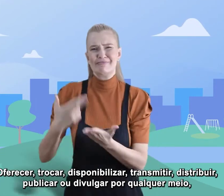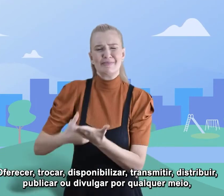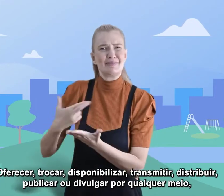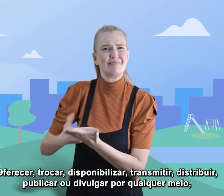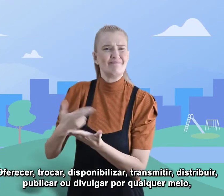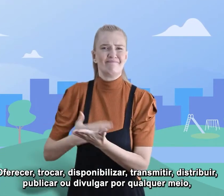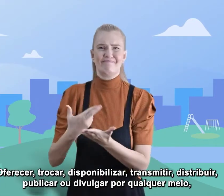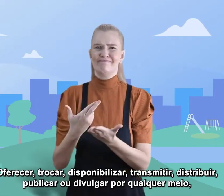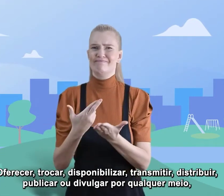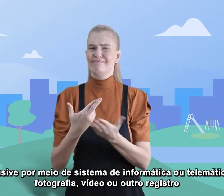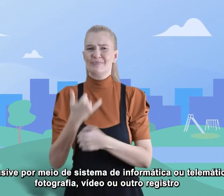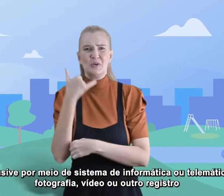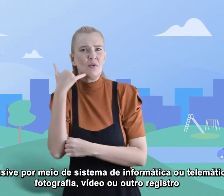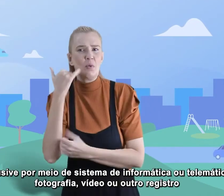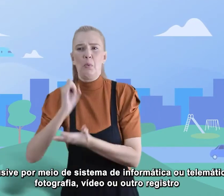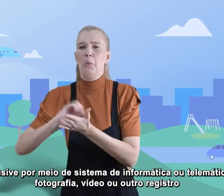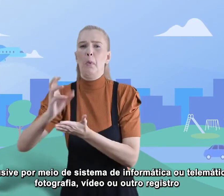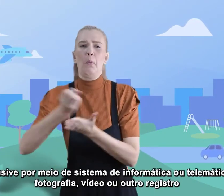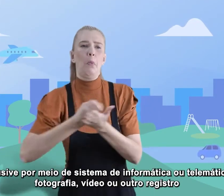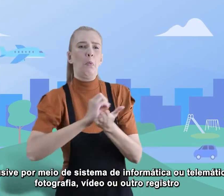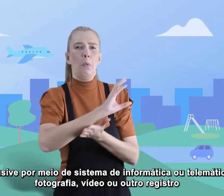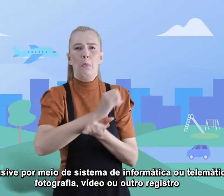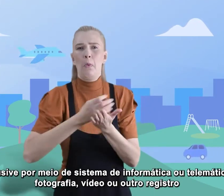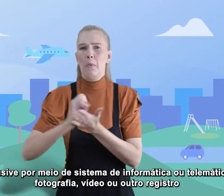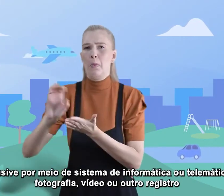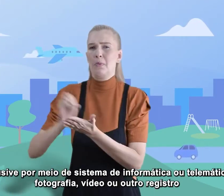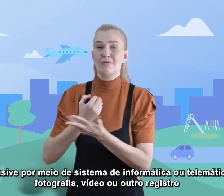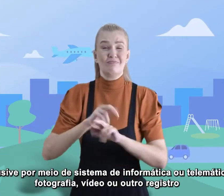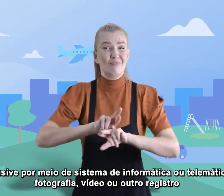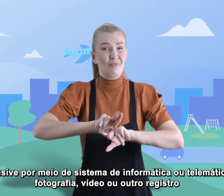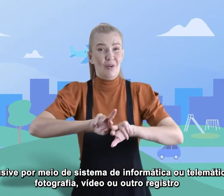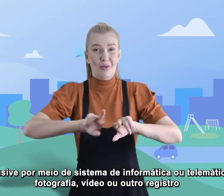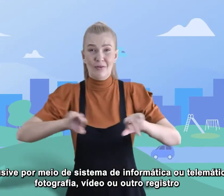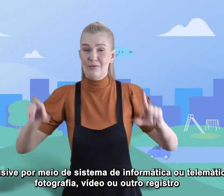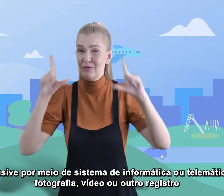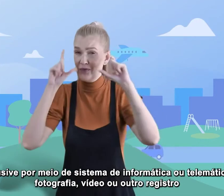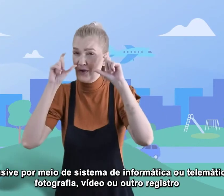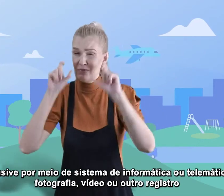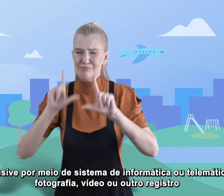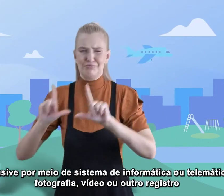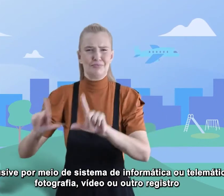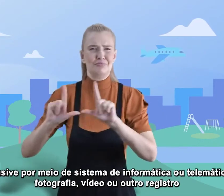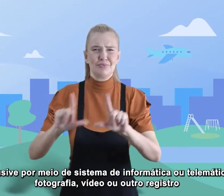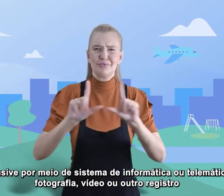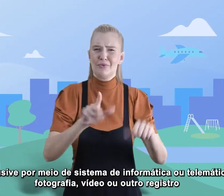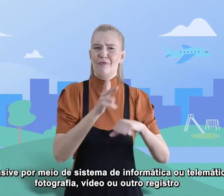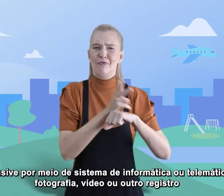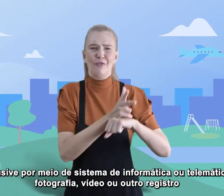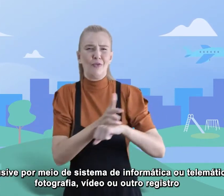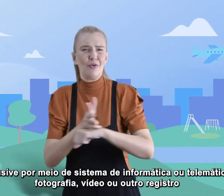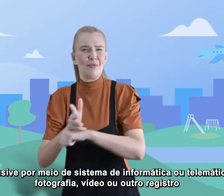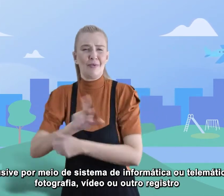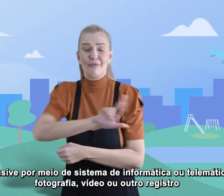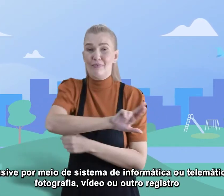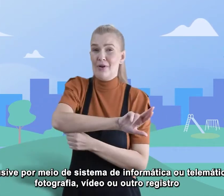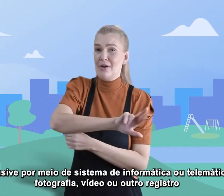qualquer meio, inclusive por meio de sistema de informática ou telemático, fotografia, vídeo ou